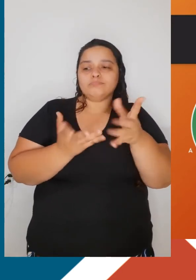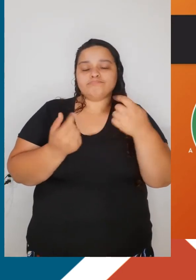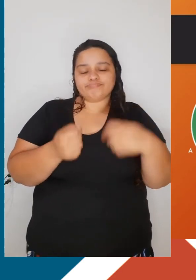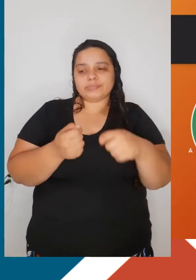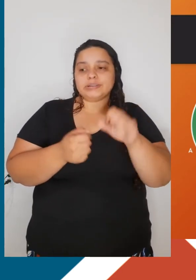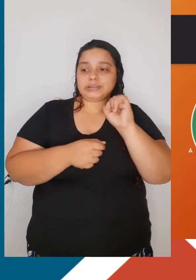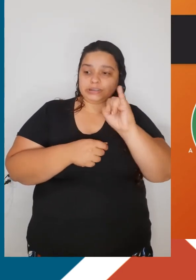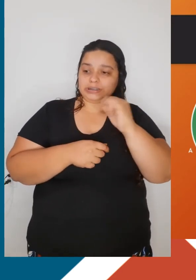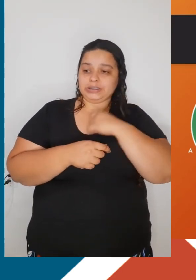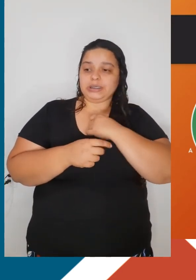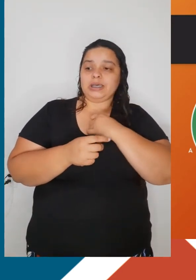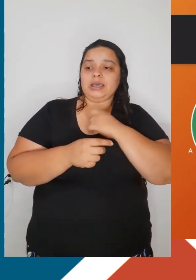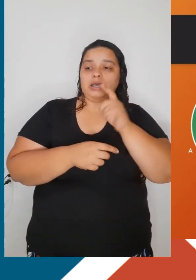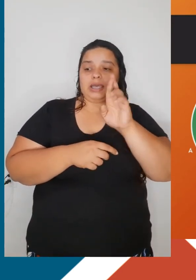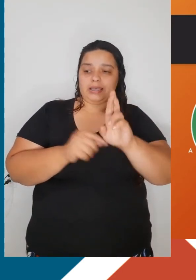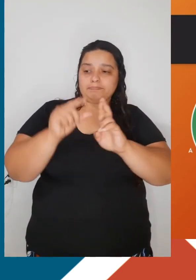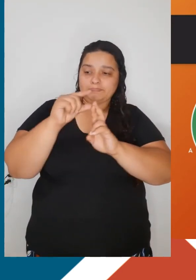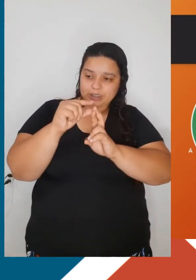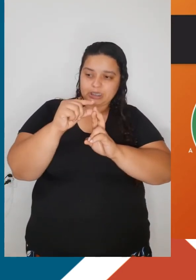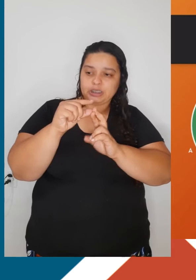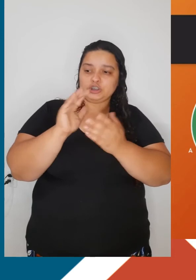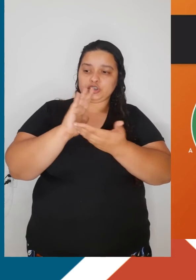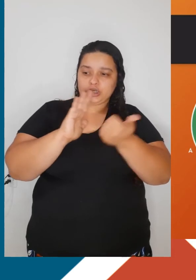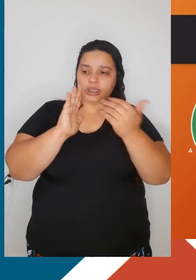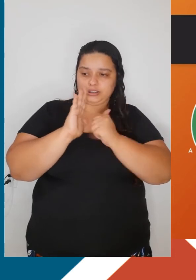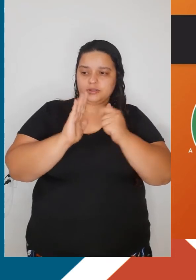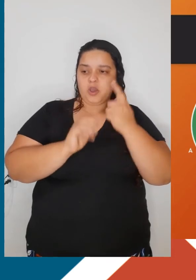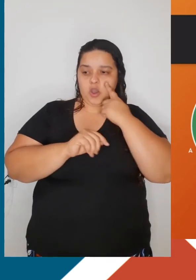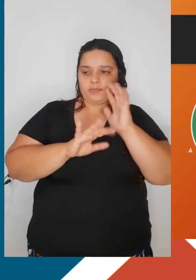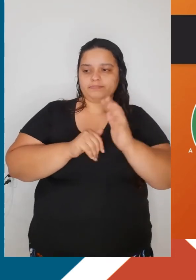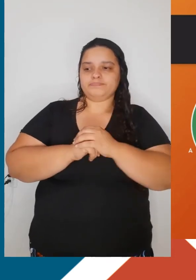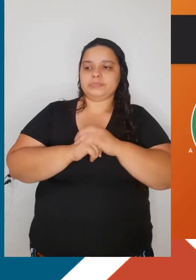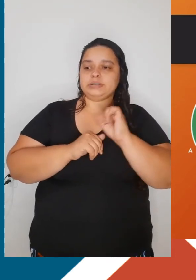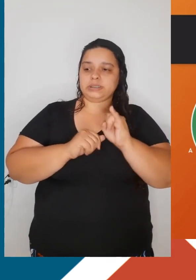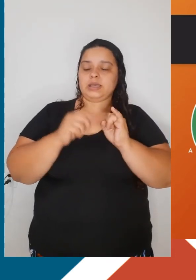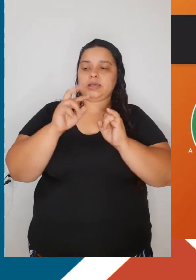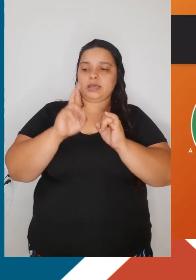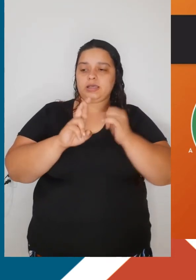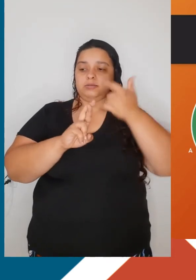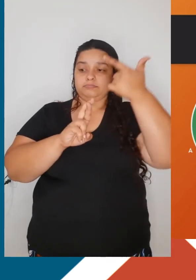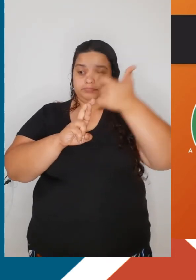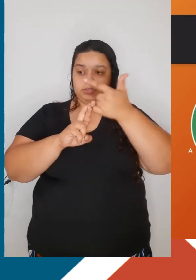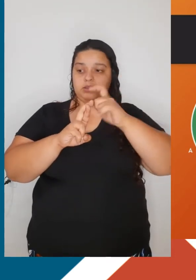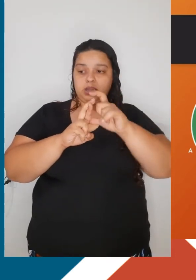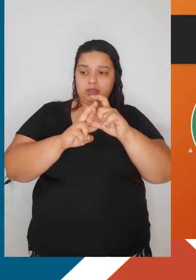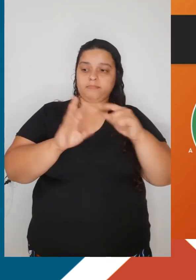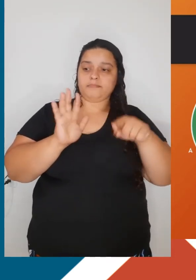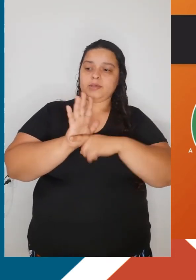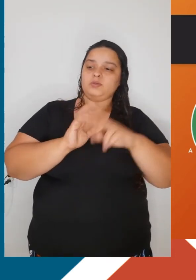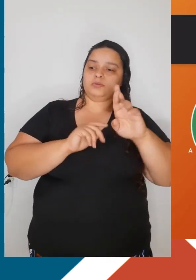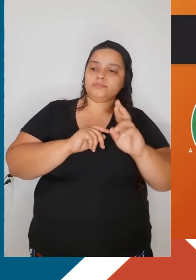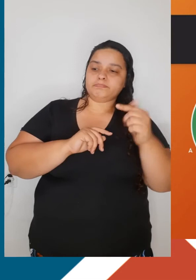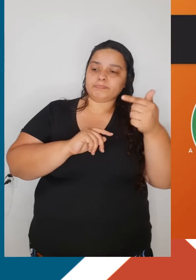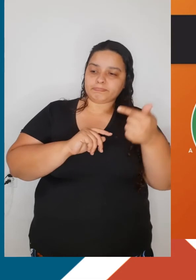se subtrairmos o r ao quadrado dos dois lados da equação, temos o seguinte: r ao quadrado menos r ao